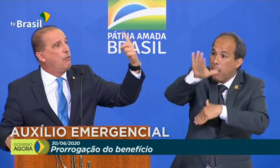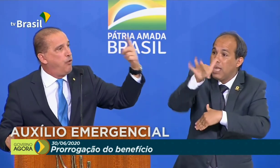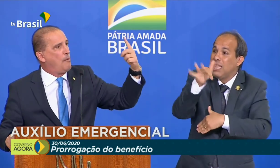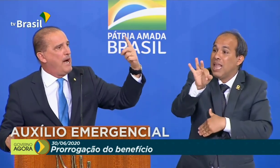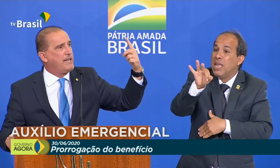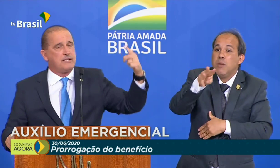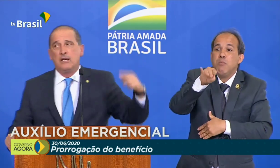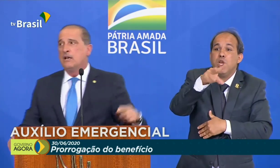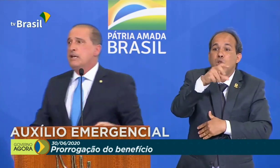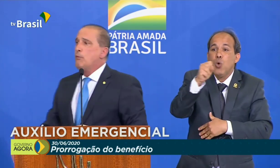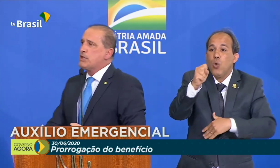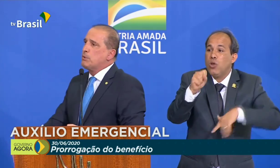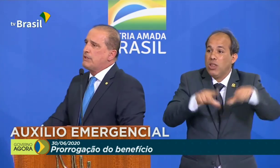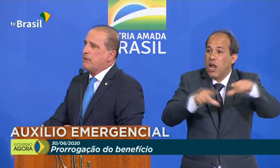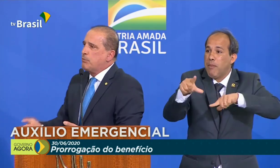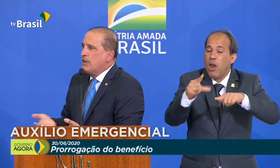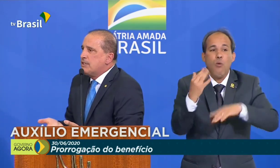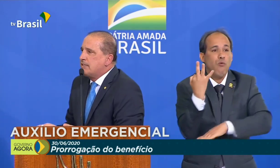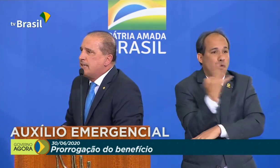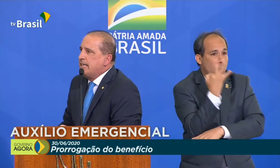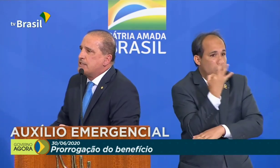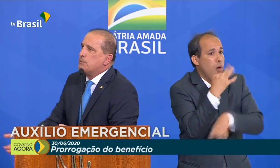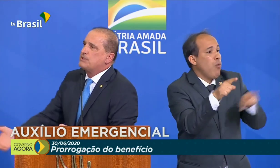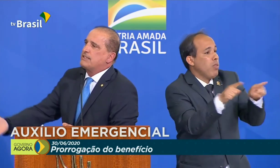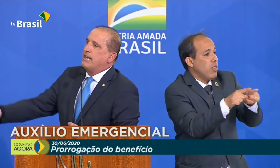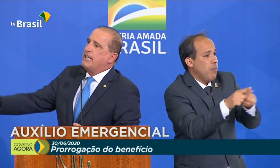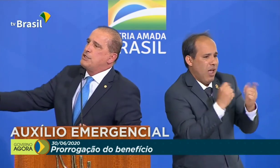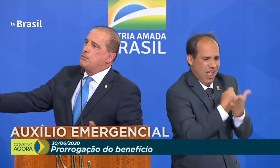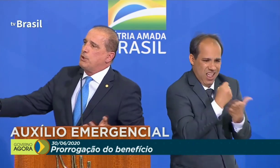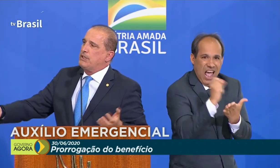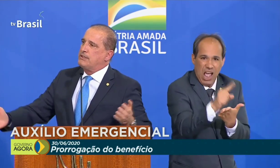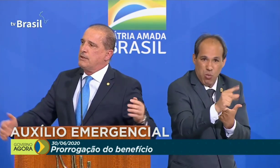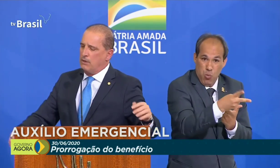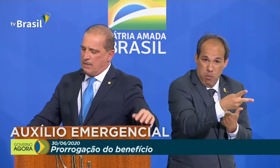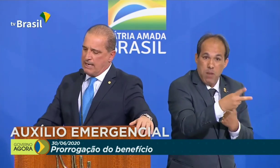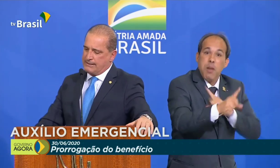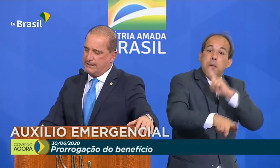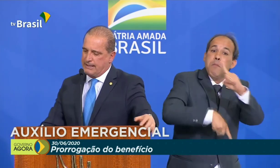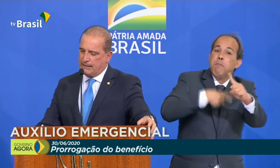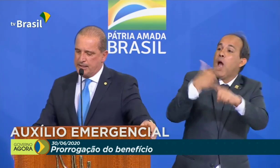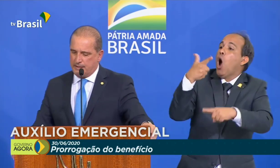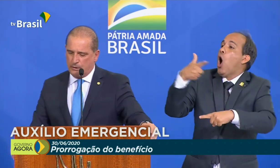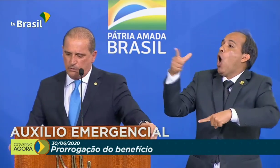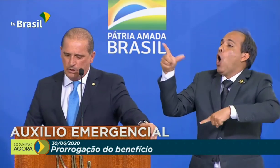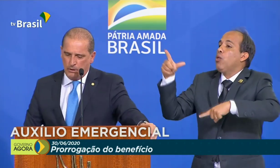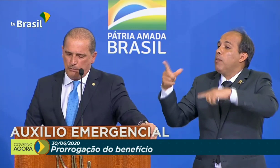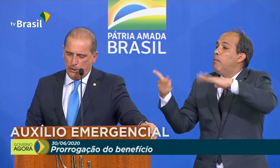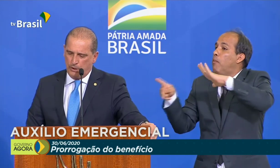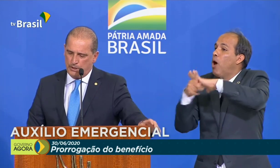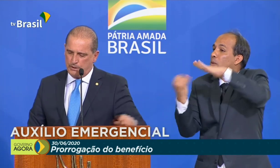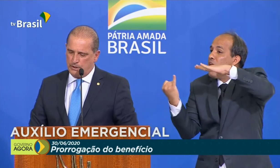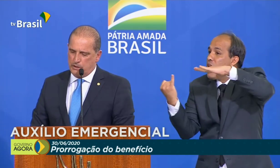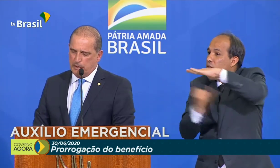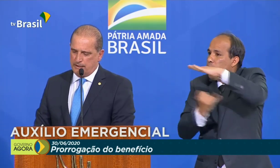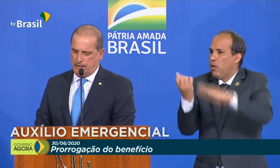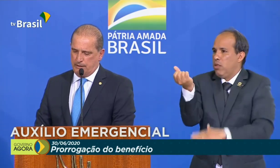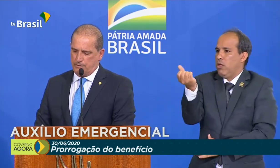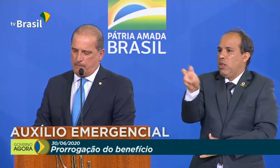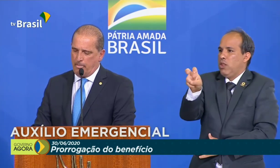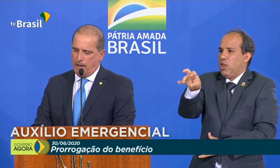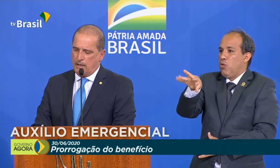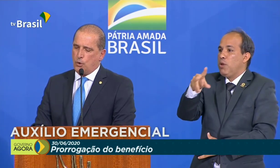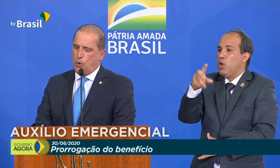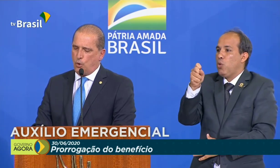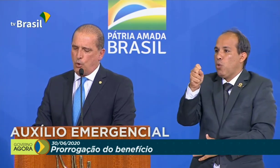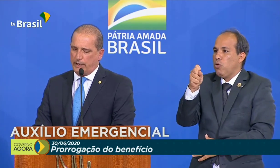empregos formais e, ao mesmo tempo, estendêssemos essa rede de proteção a 65 milhões de